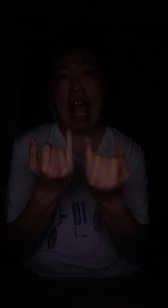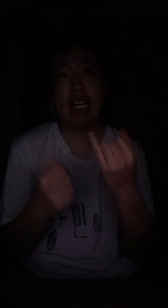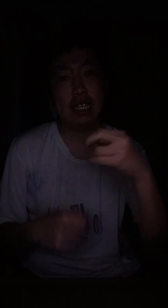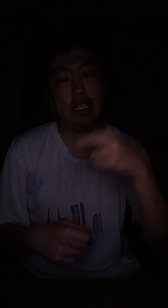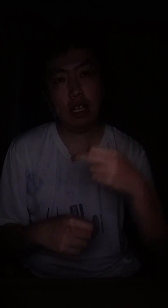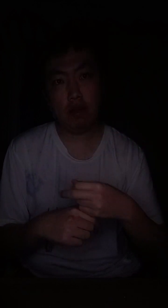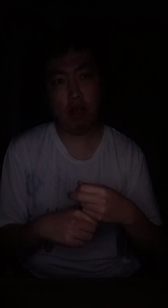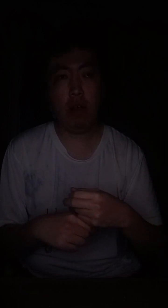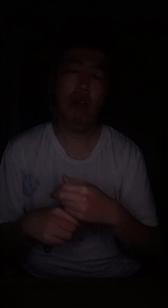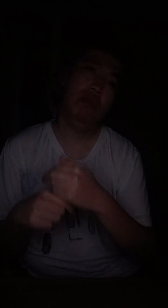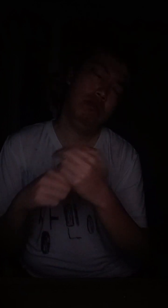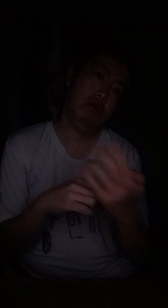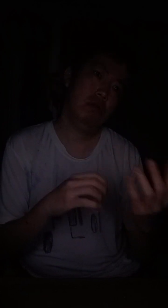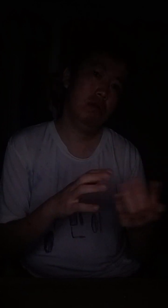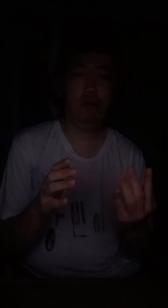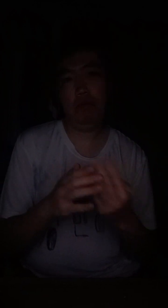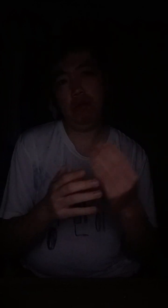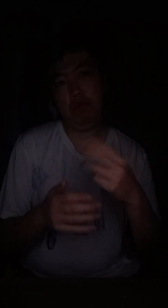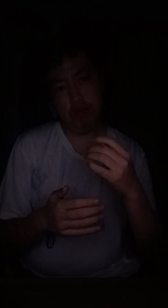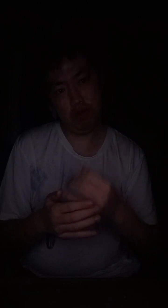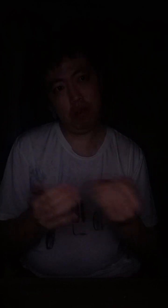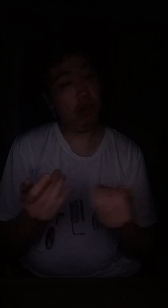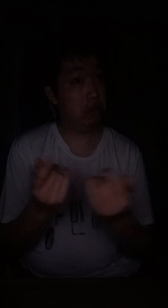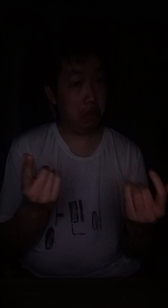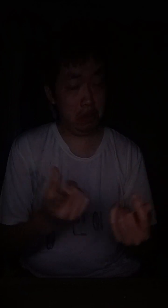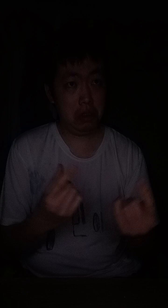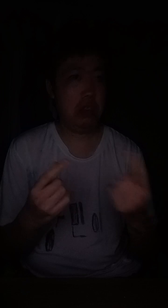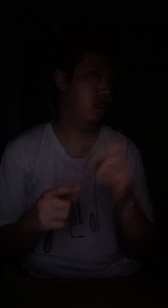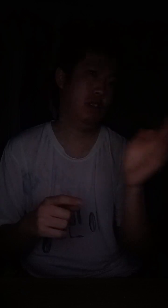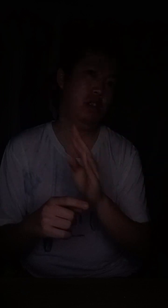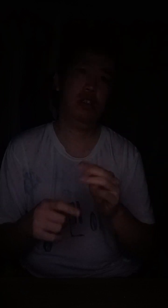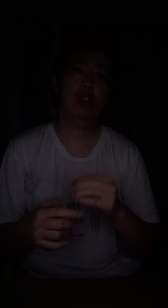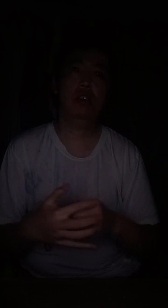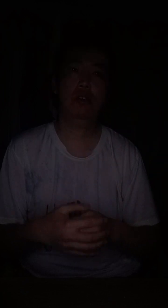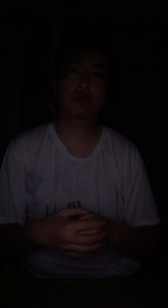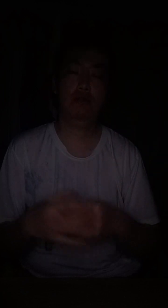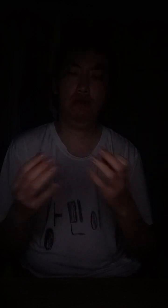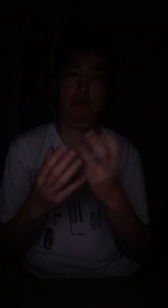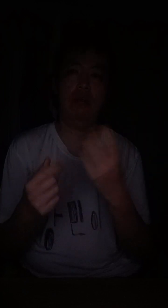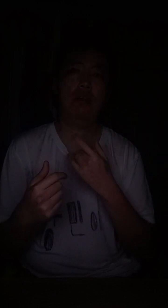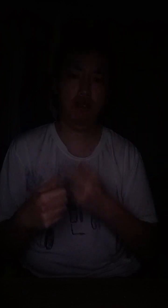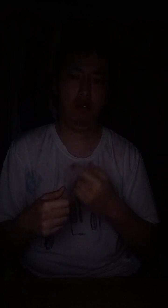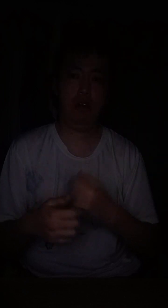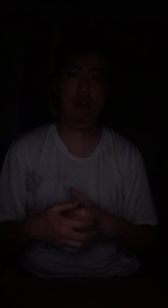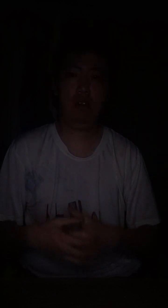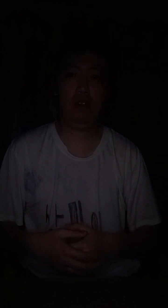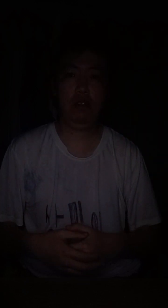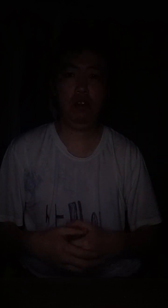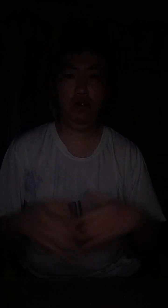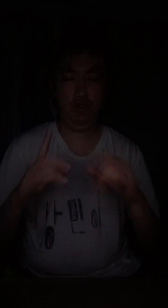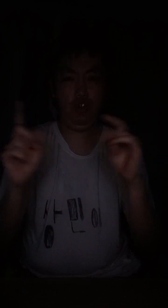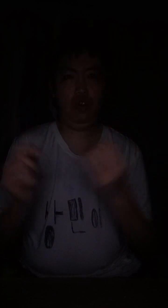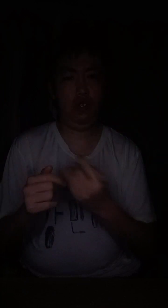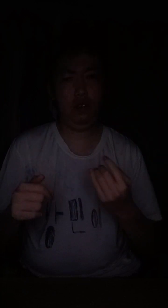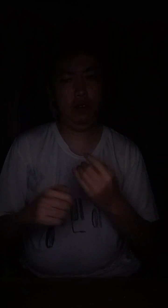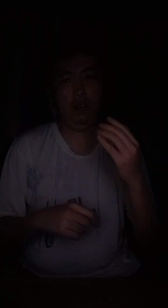때문에 어디 가서 뭐 그런 일 혹시 있지 않을까 많이 걱정을 하거든요. 확산되는 불안 속에 며칠